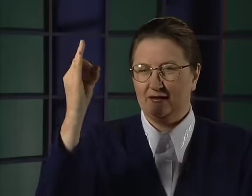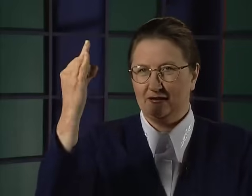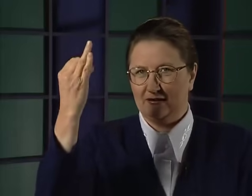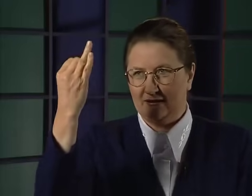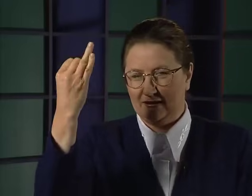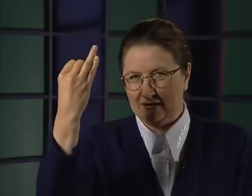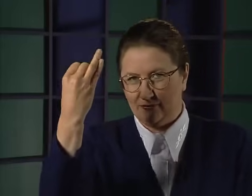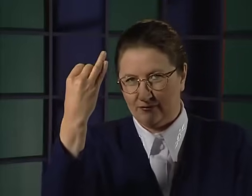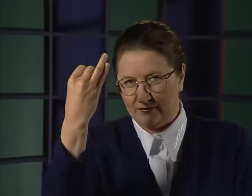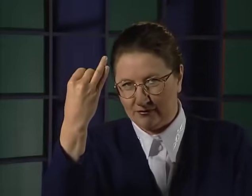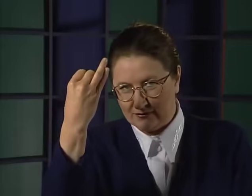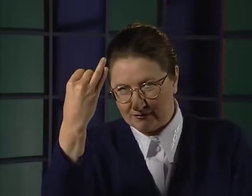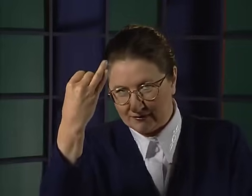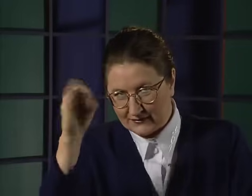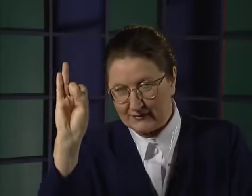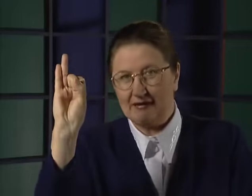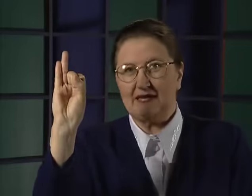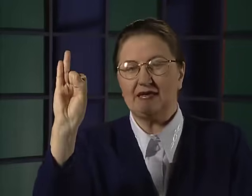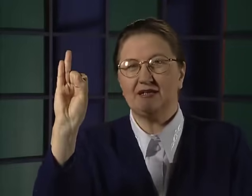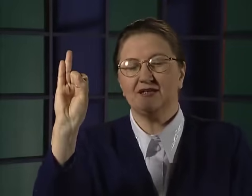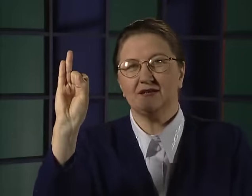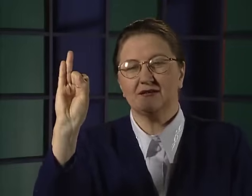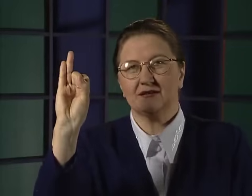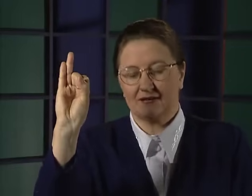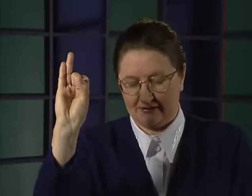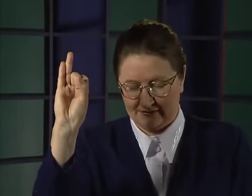Если его вывернуть, «И» краткая.